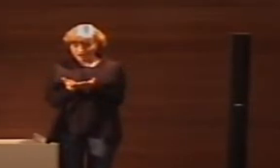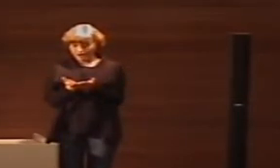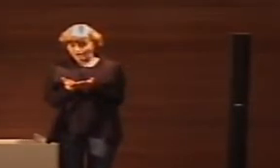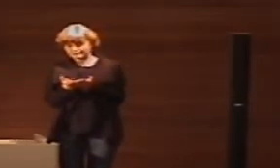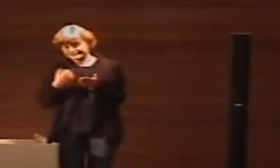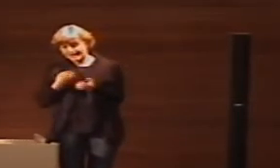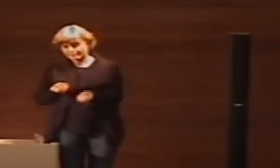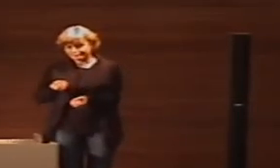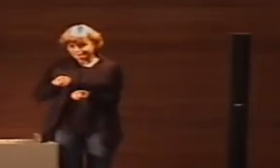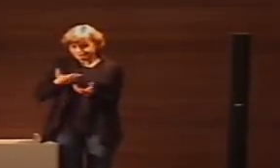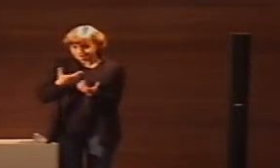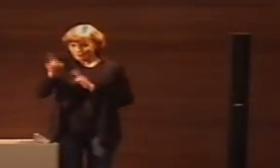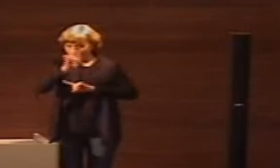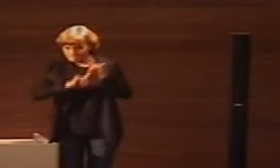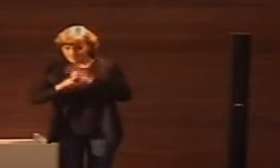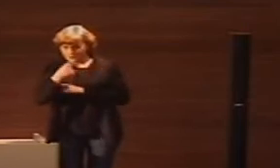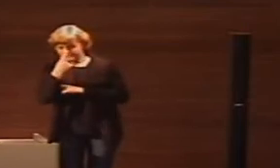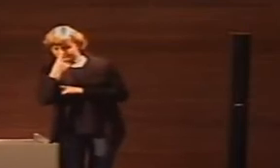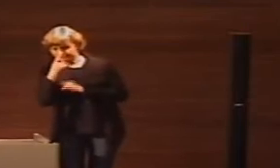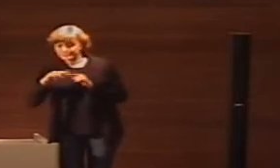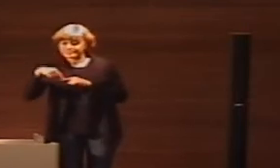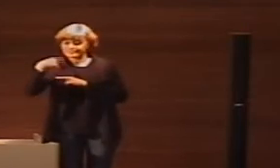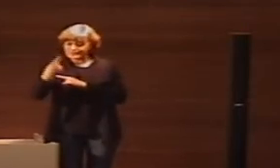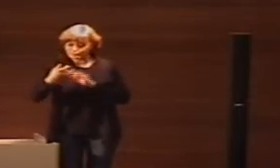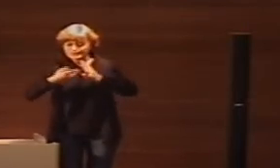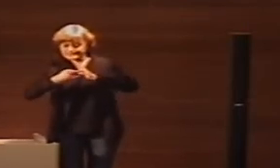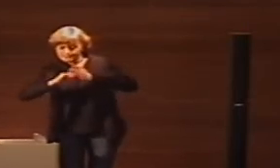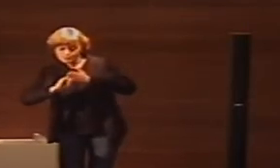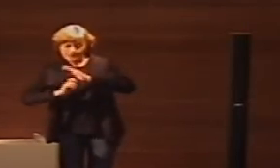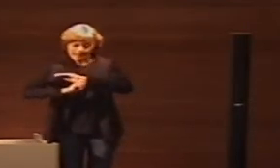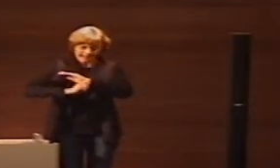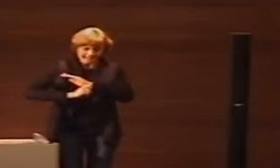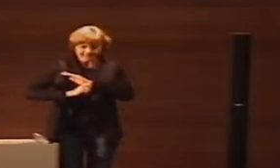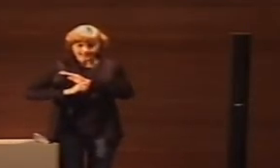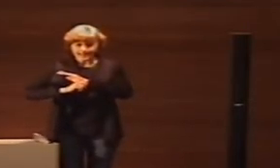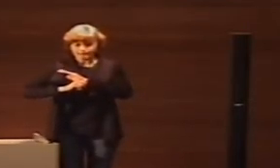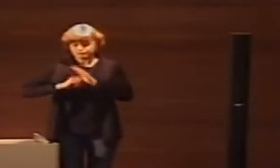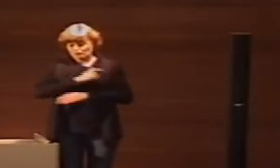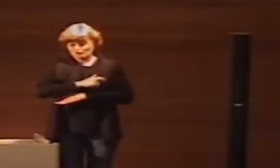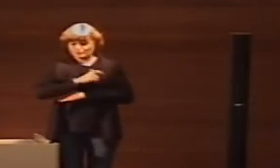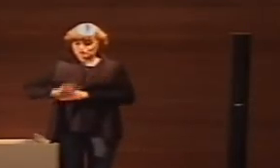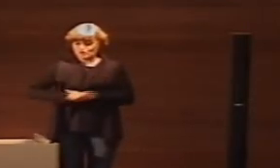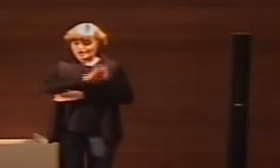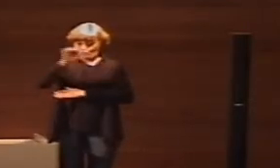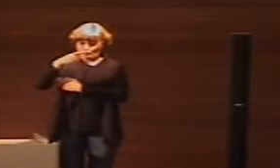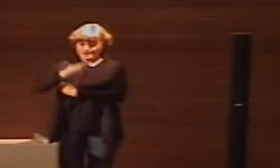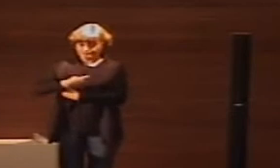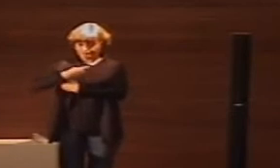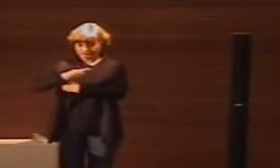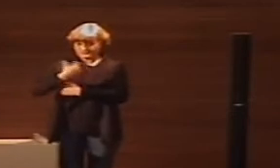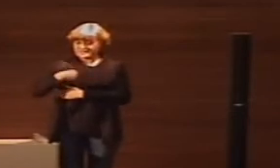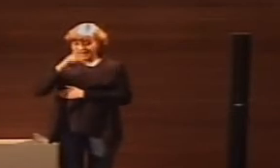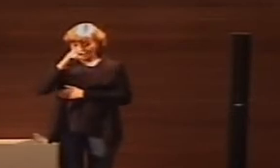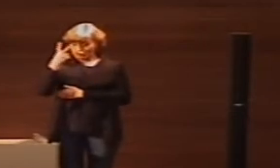vino diferentes roadmaps y estrategias de la Comisión Europea y en